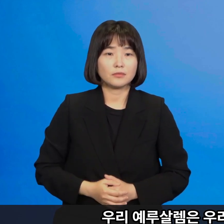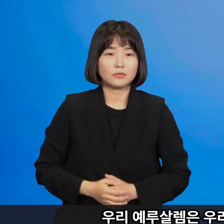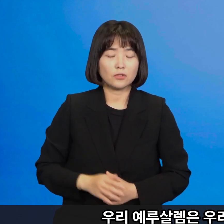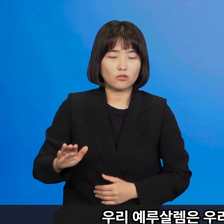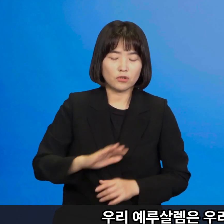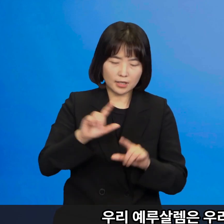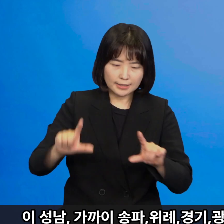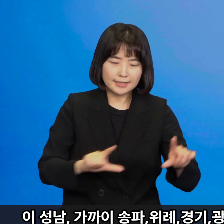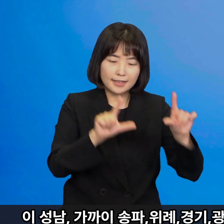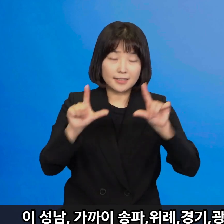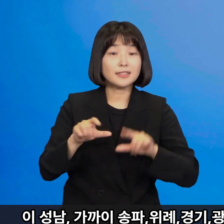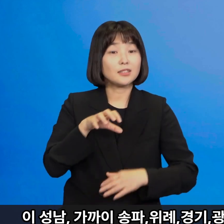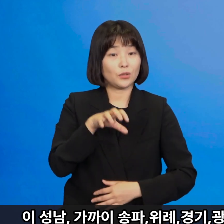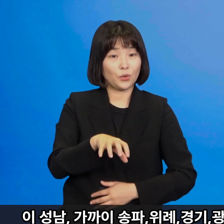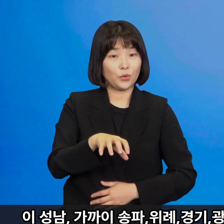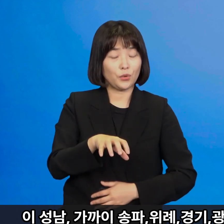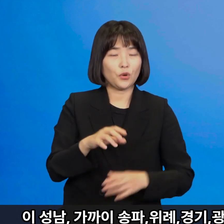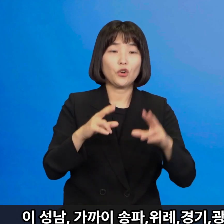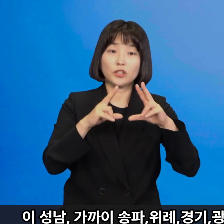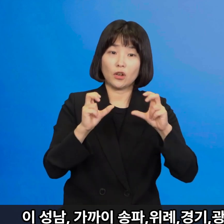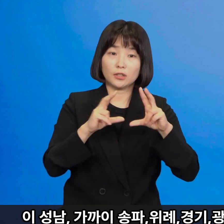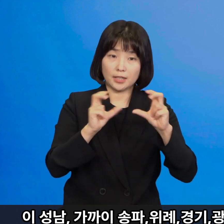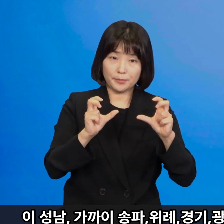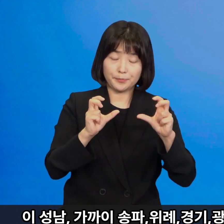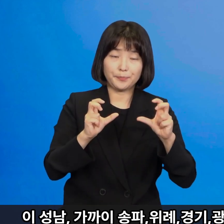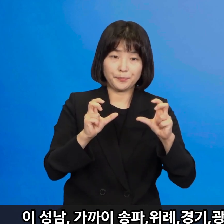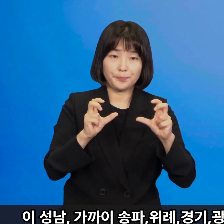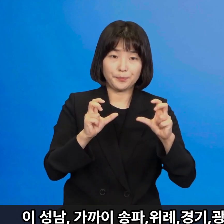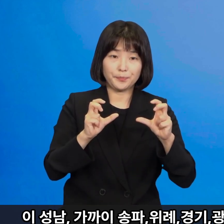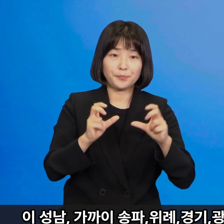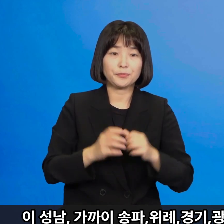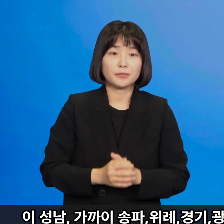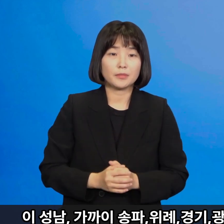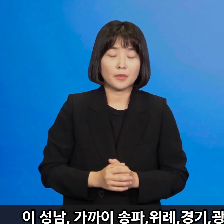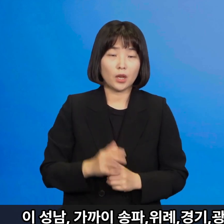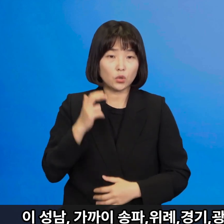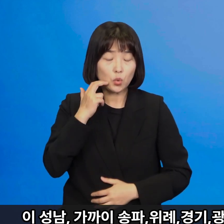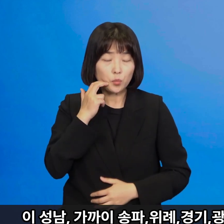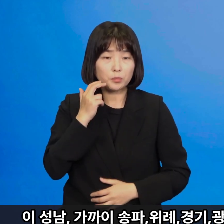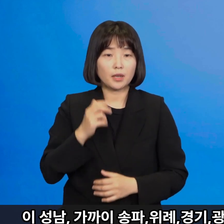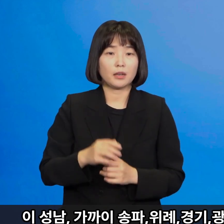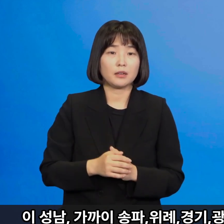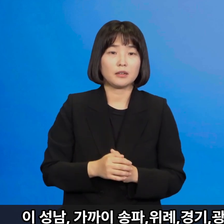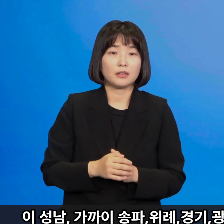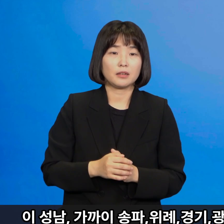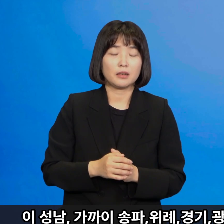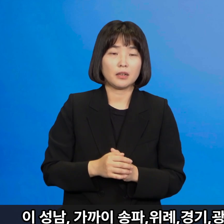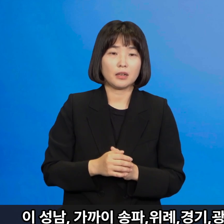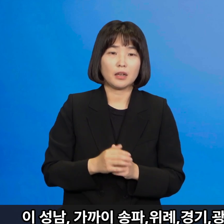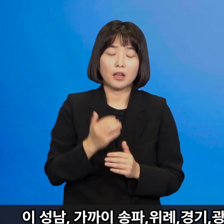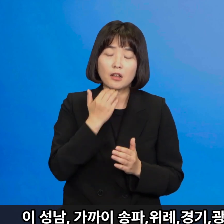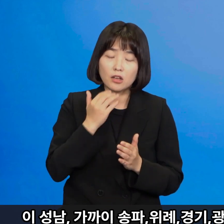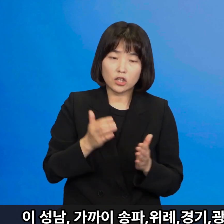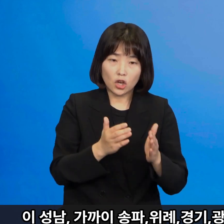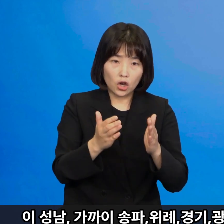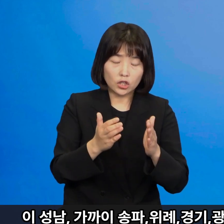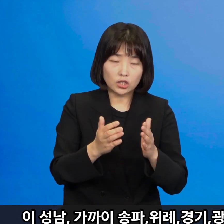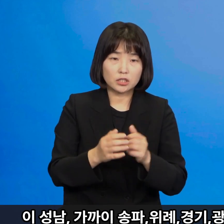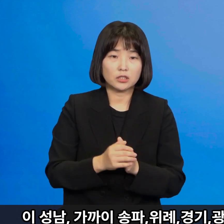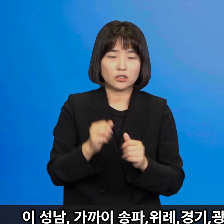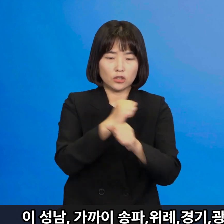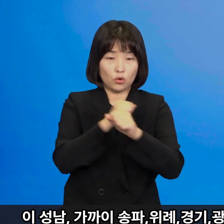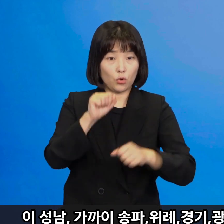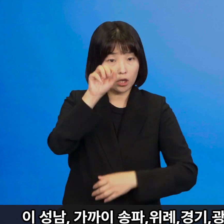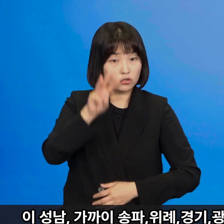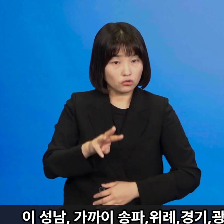있는 곳입니다. 이 성남, 이 가까이 송파, 위례, 경기, 광주 다 이것이